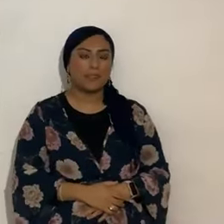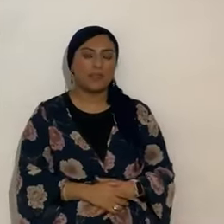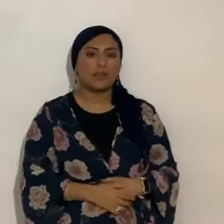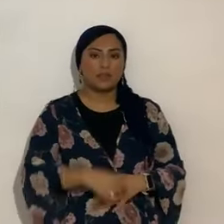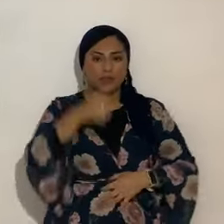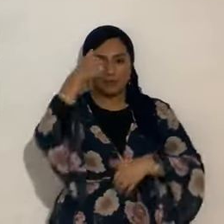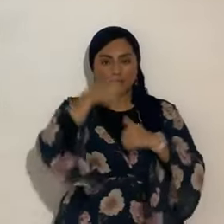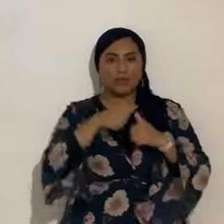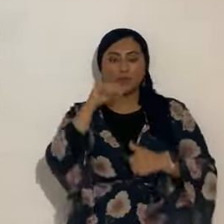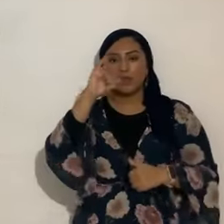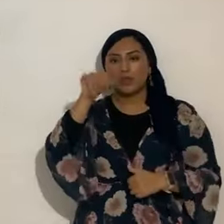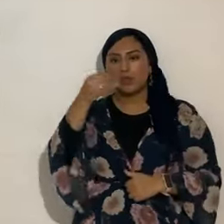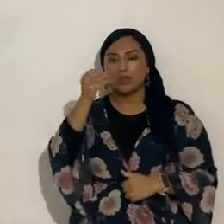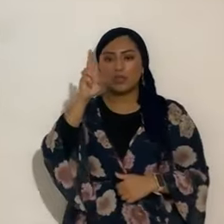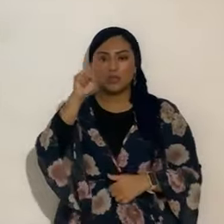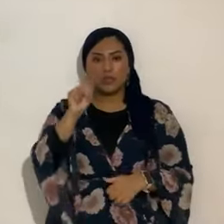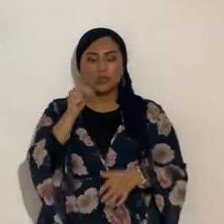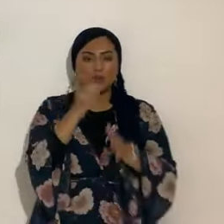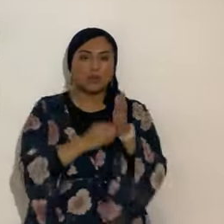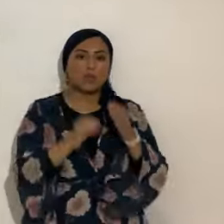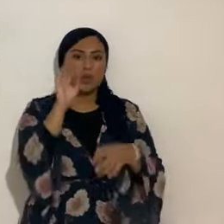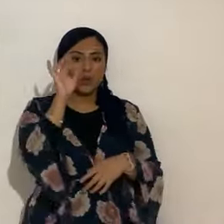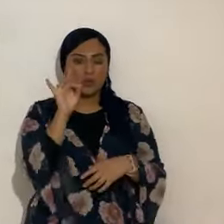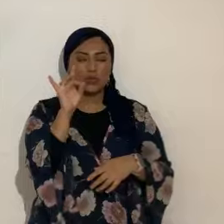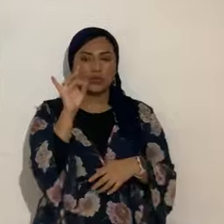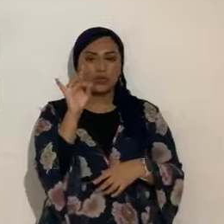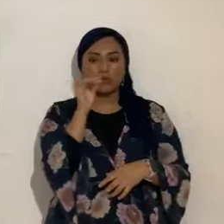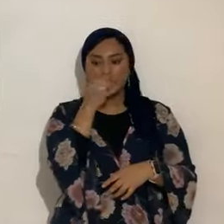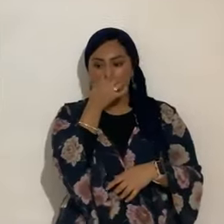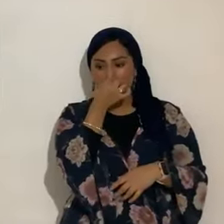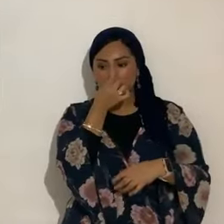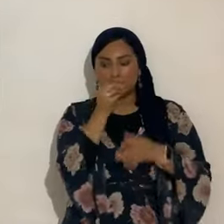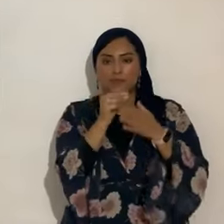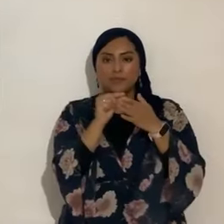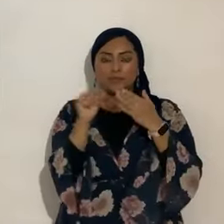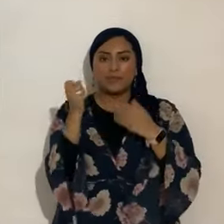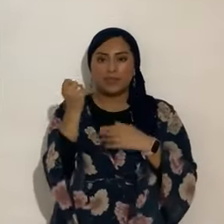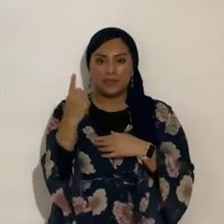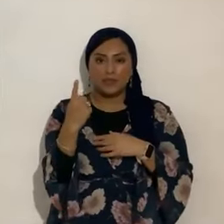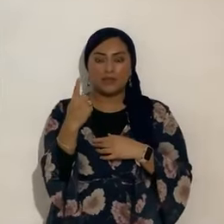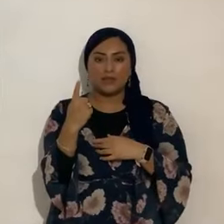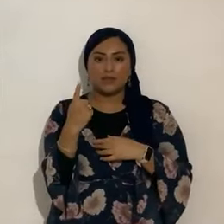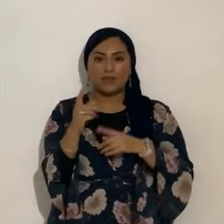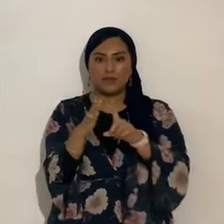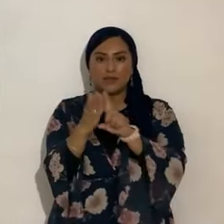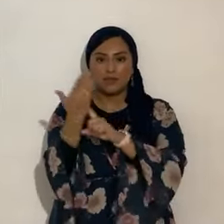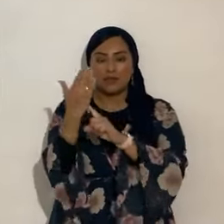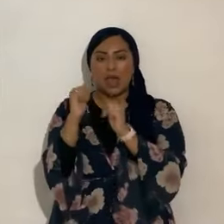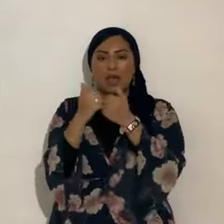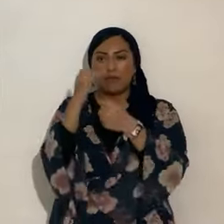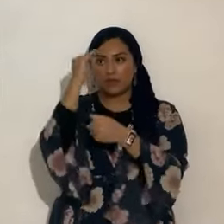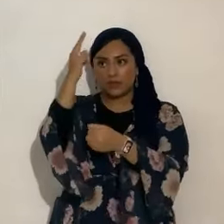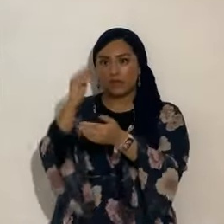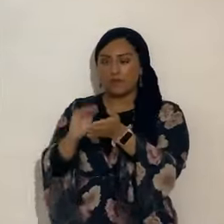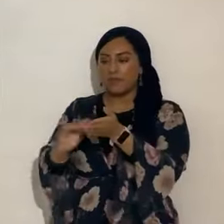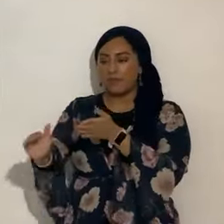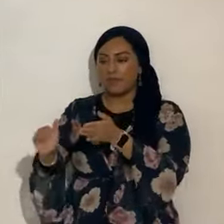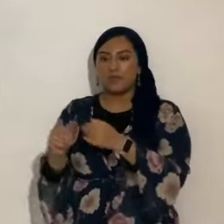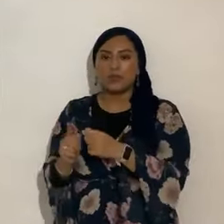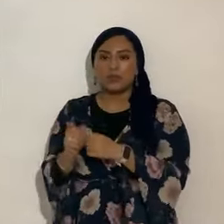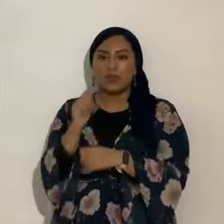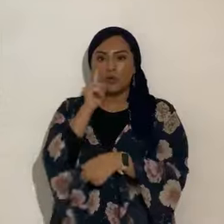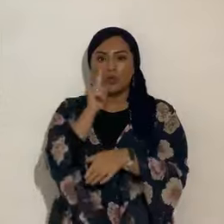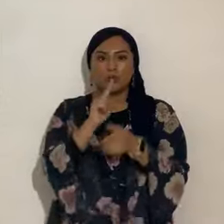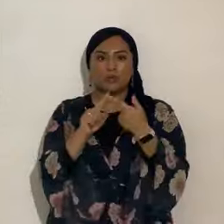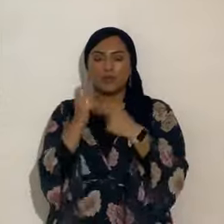Recordamos en Juan 8, el verso, si no recuerdo mal, 11, la adúltera, cómo la perdonó el Eterno, ¿no? Está del 1